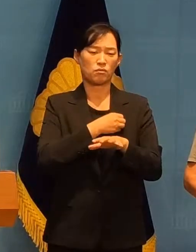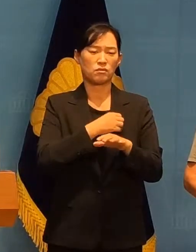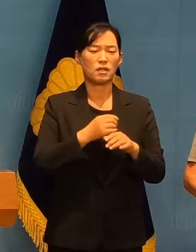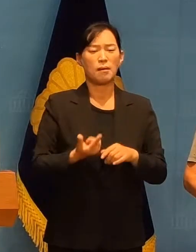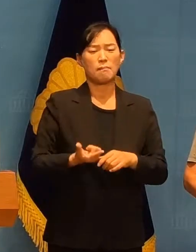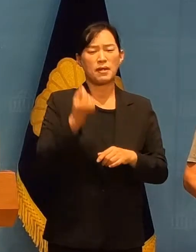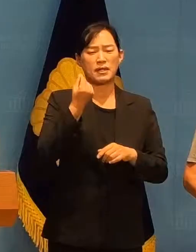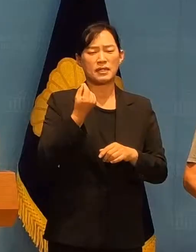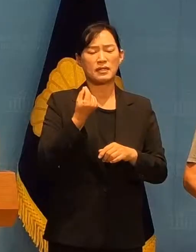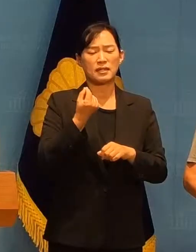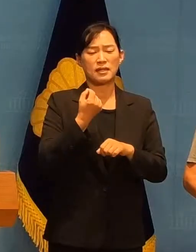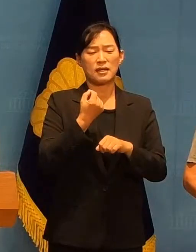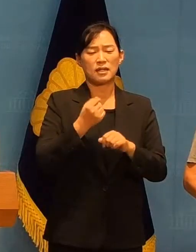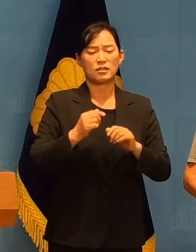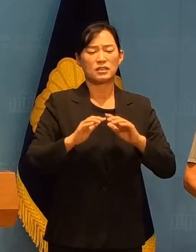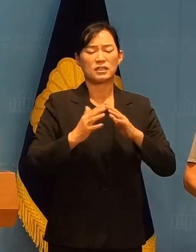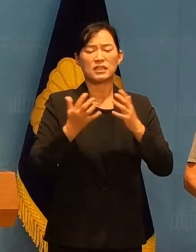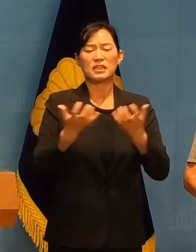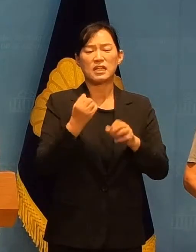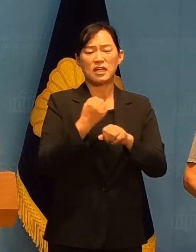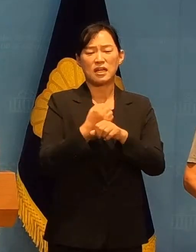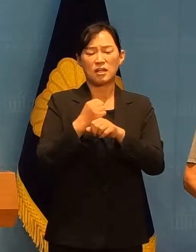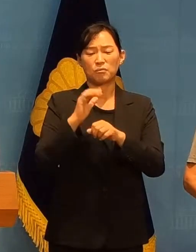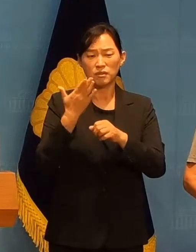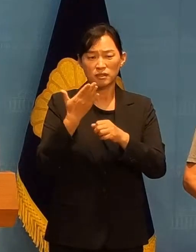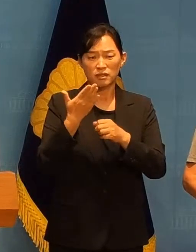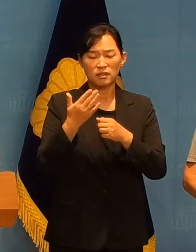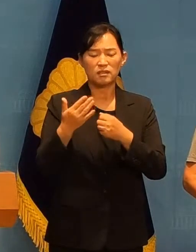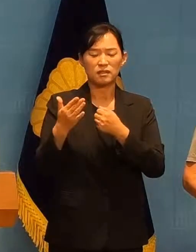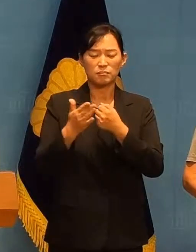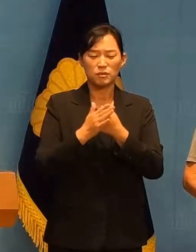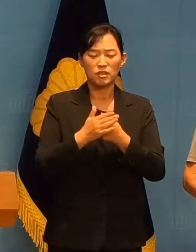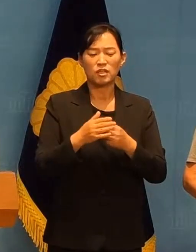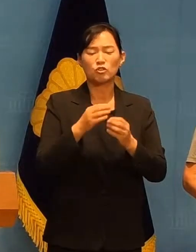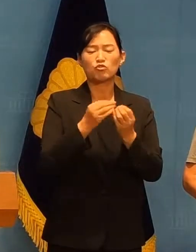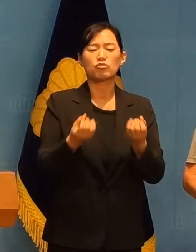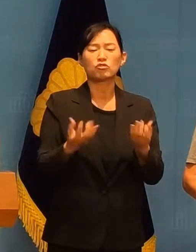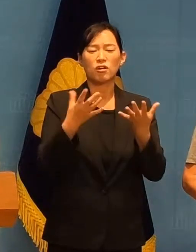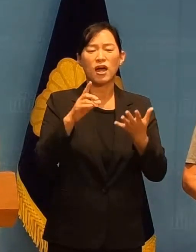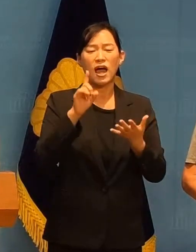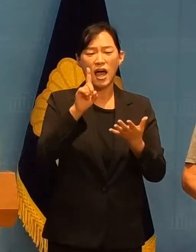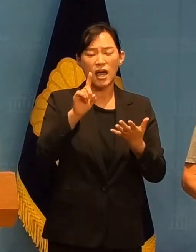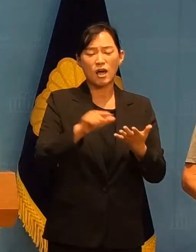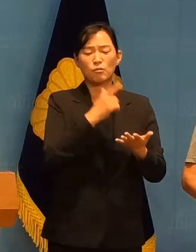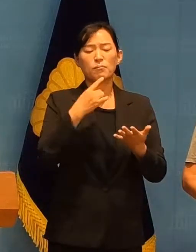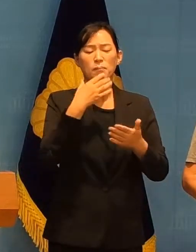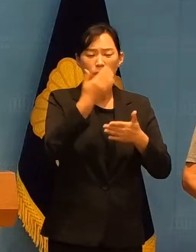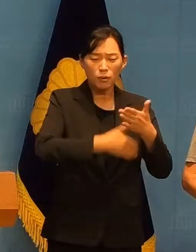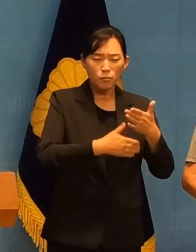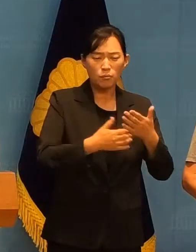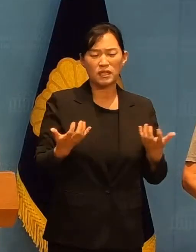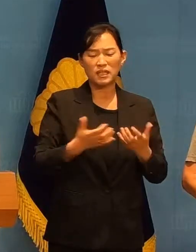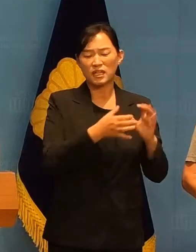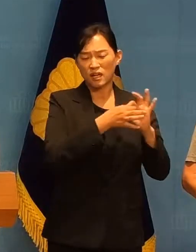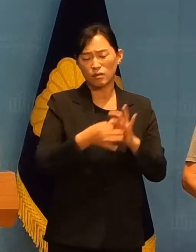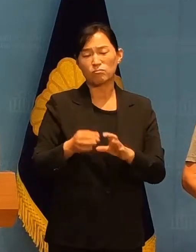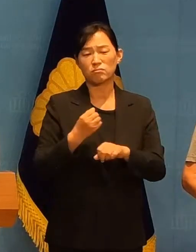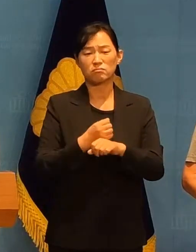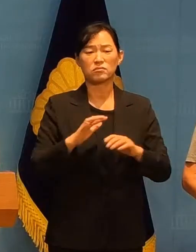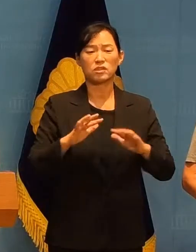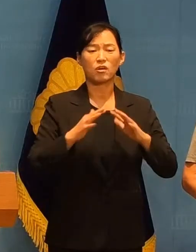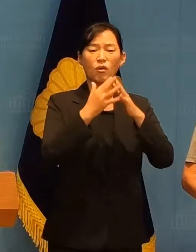준공을 해야 한다는 건설사의 요청에 추석 당일을 제외하고 연휴에도 일을 했습니다. 건설업의